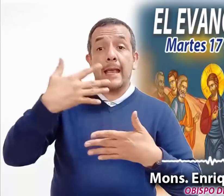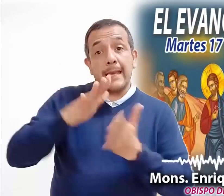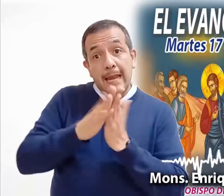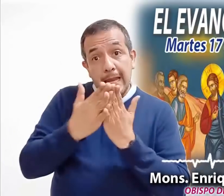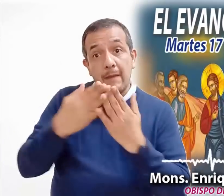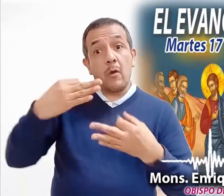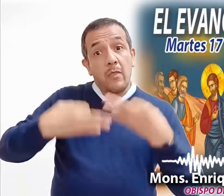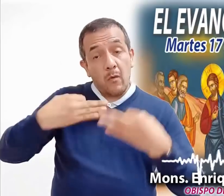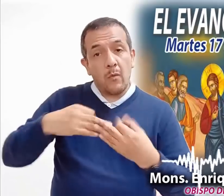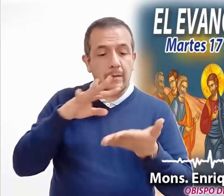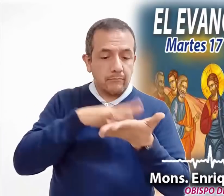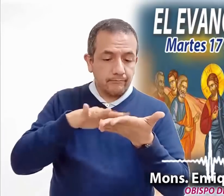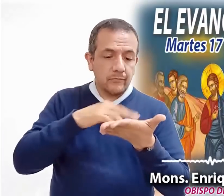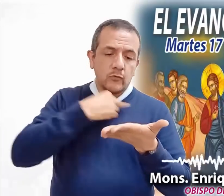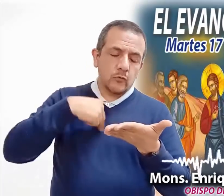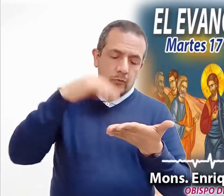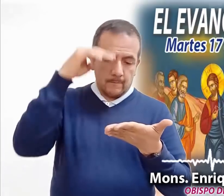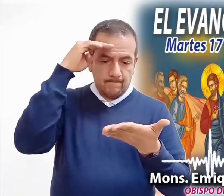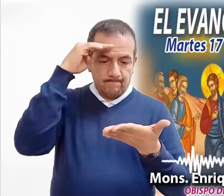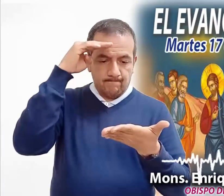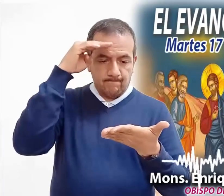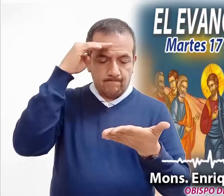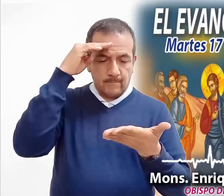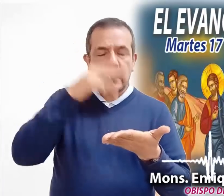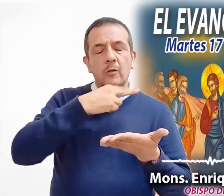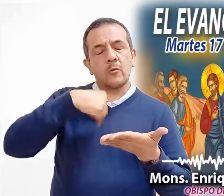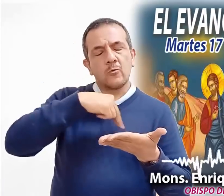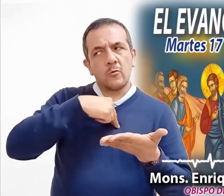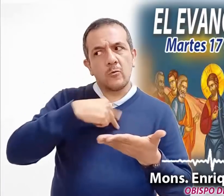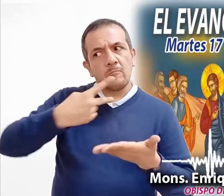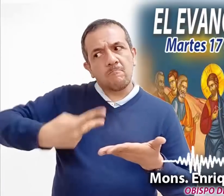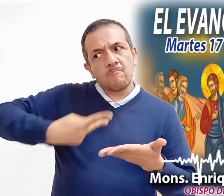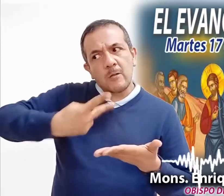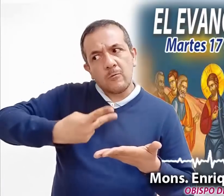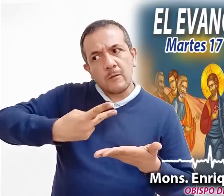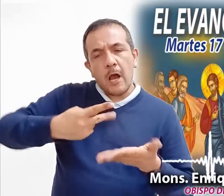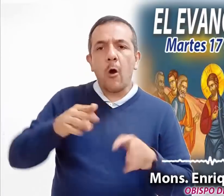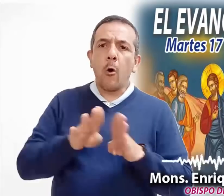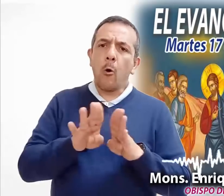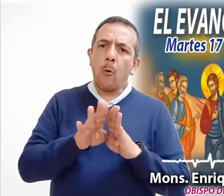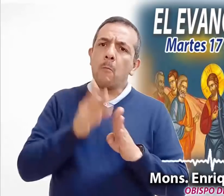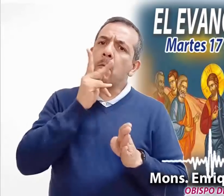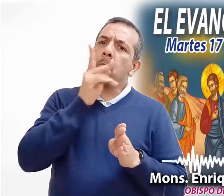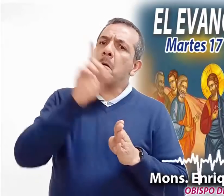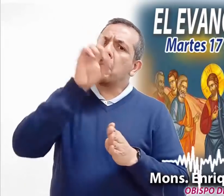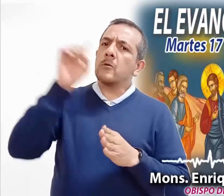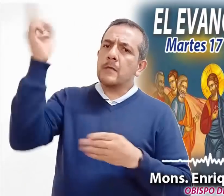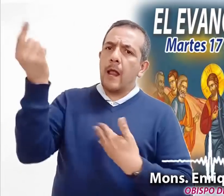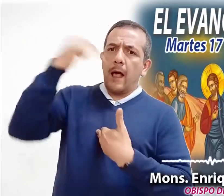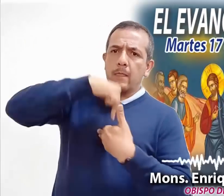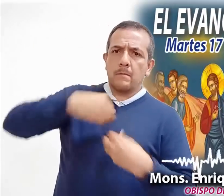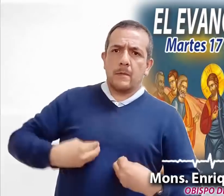es una preciosa página que nos hace reflexionar y hasta cuestionarnos sobre esta presencia de Dios en nuestra